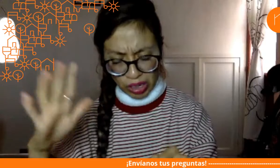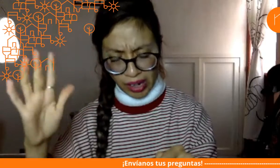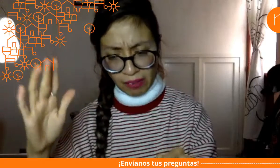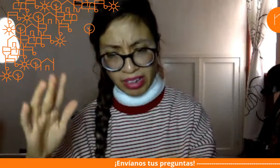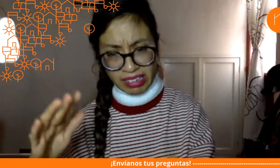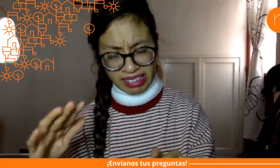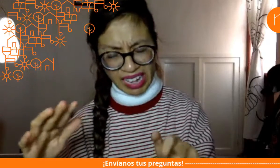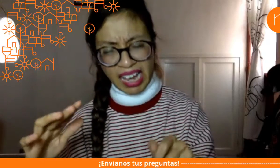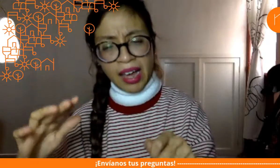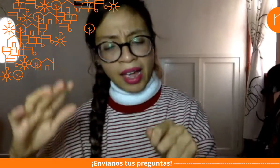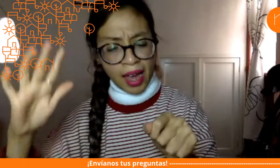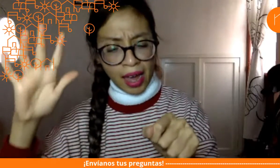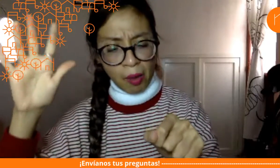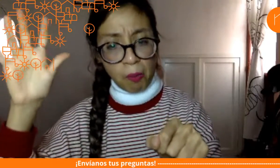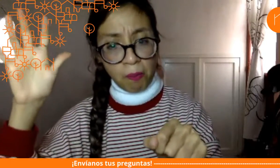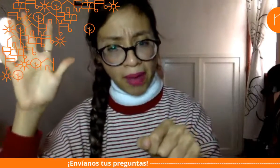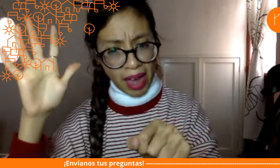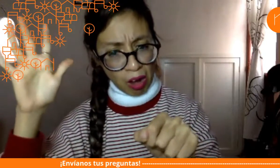a la vista, pego